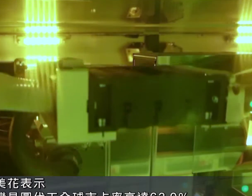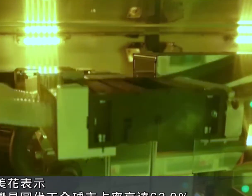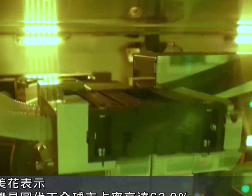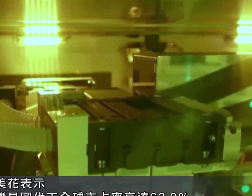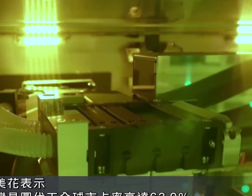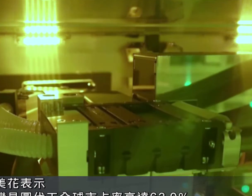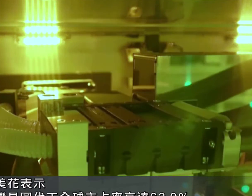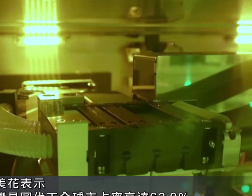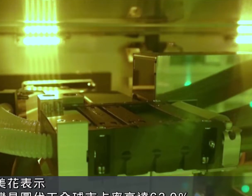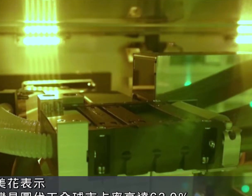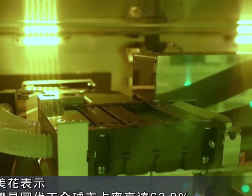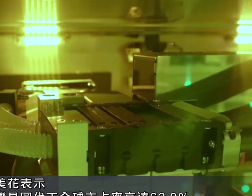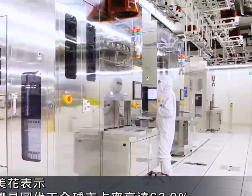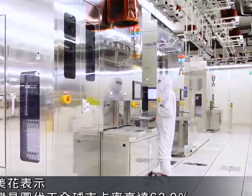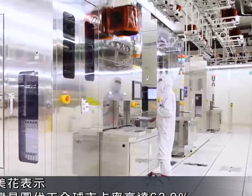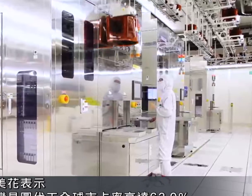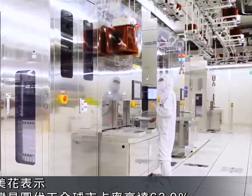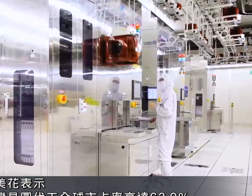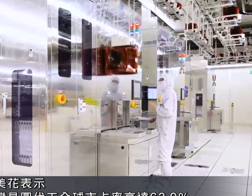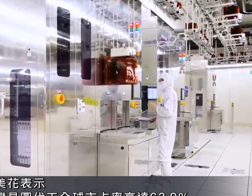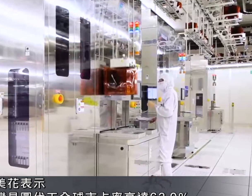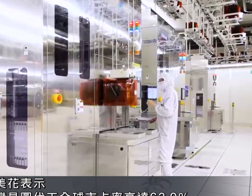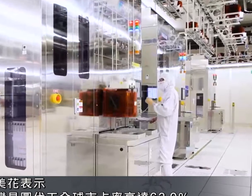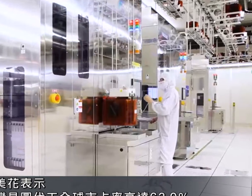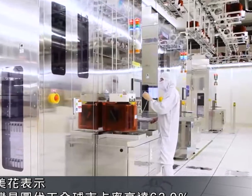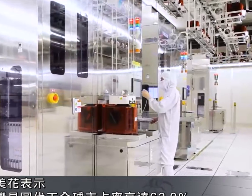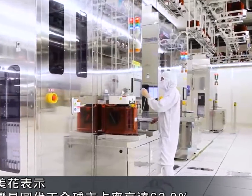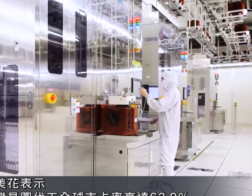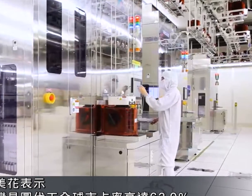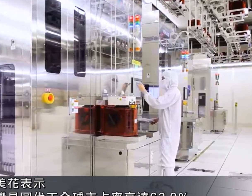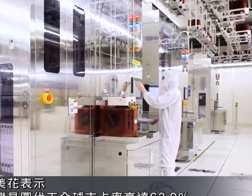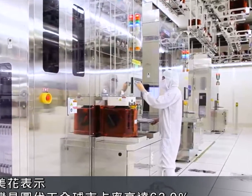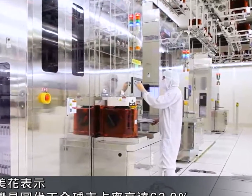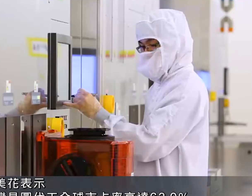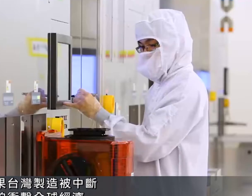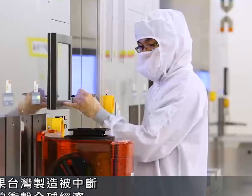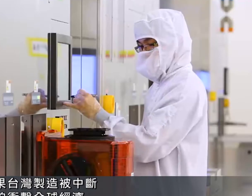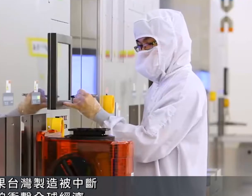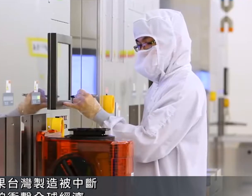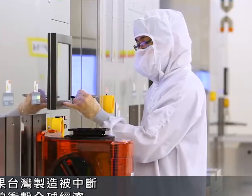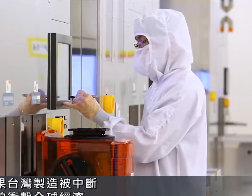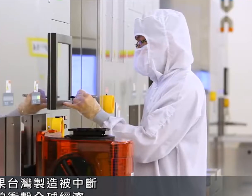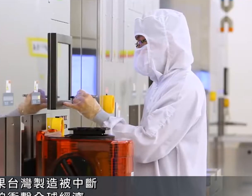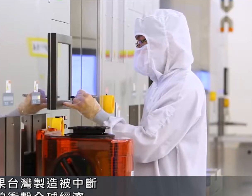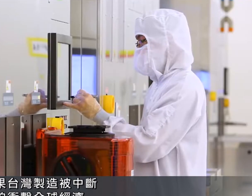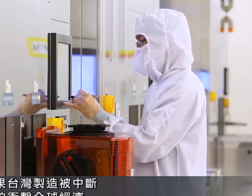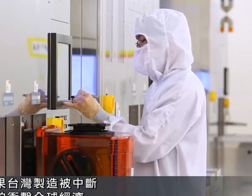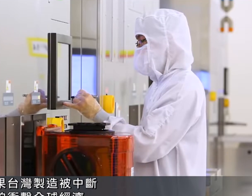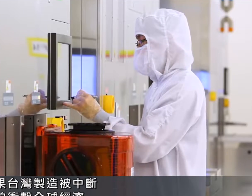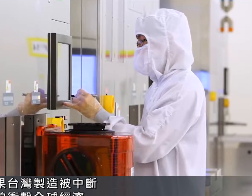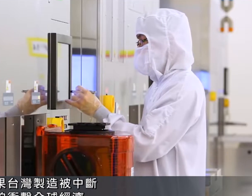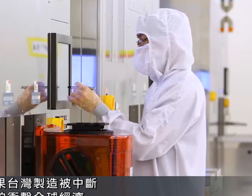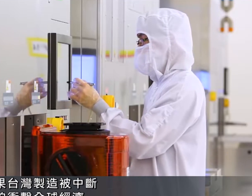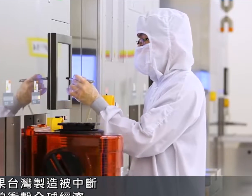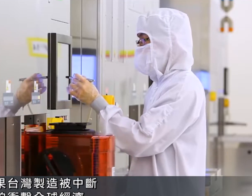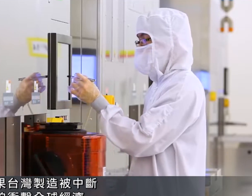示，台湾晶圆代工全球市占率高达62.9%，如果台湾制造被中断，恐怕冲击全球经